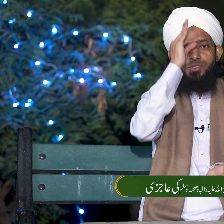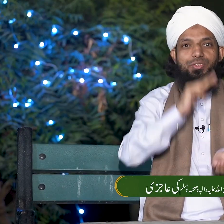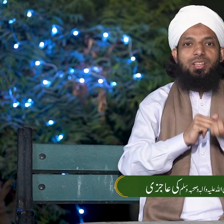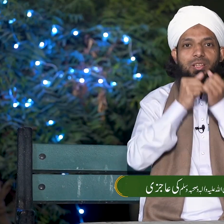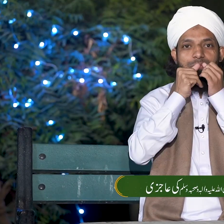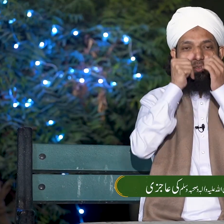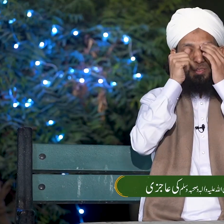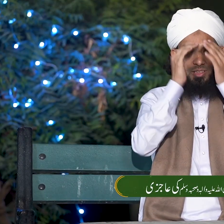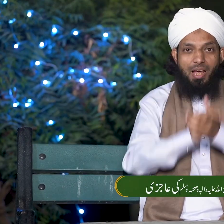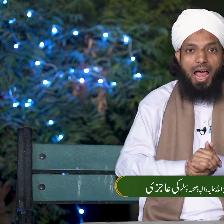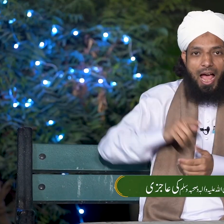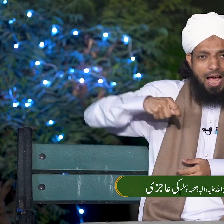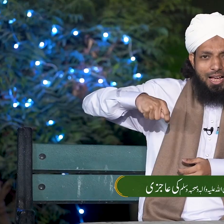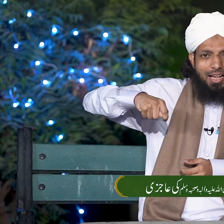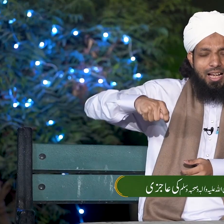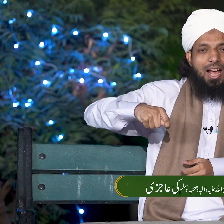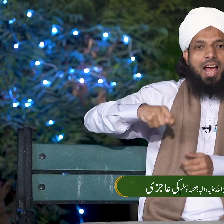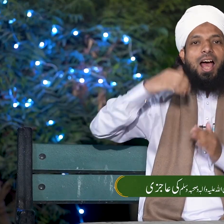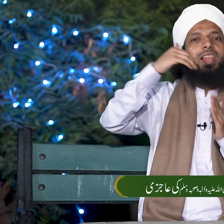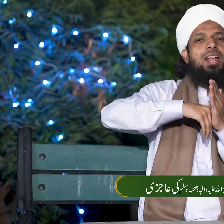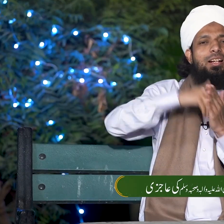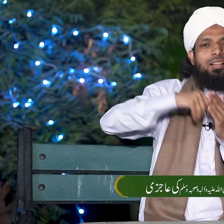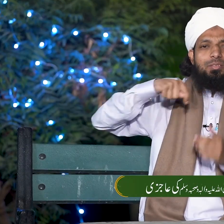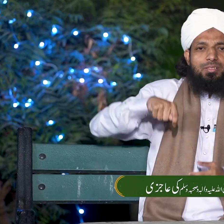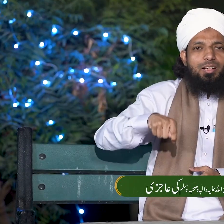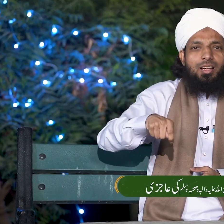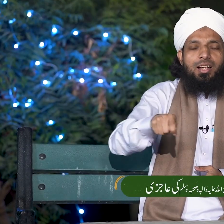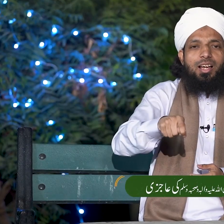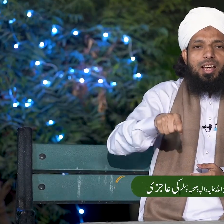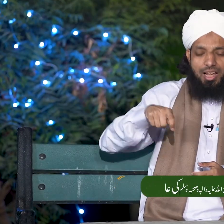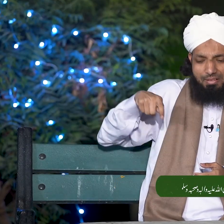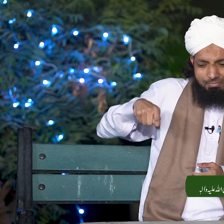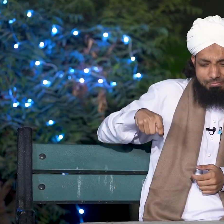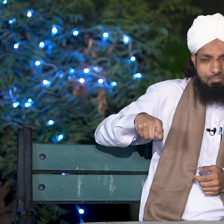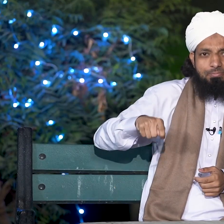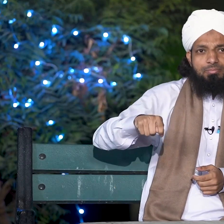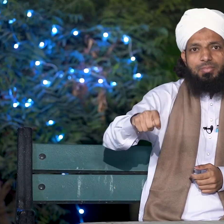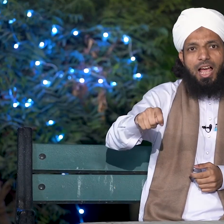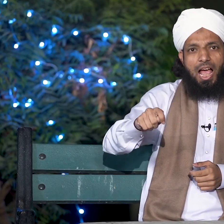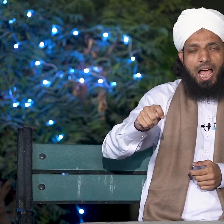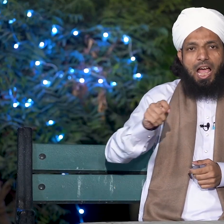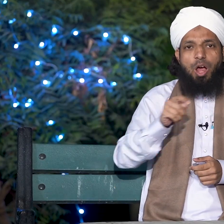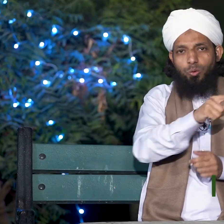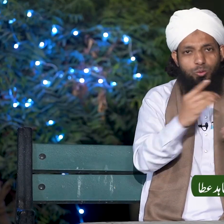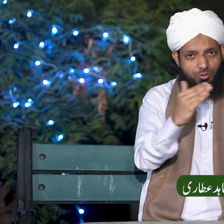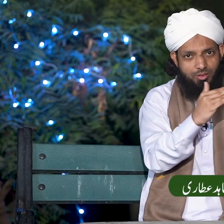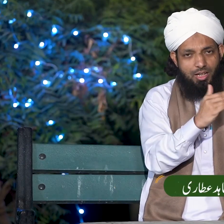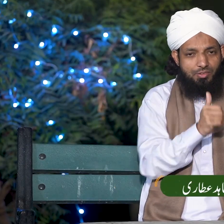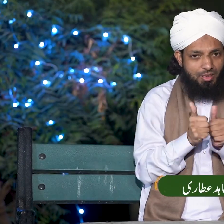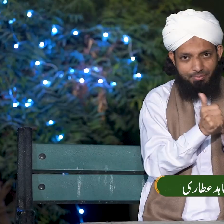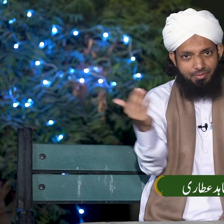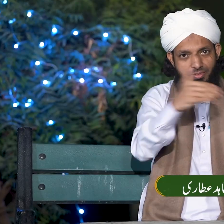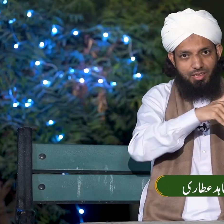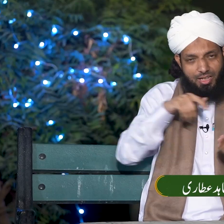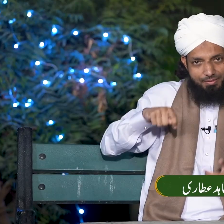وسلم عصا مبارک، یعنی آپ کی جو لاٹھی مبارک تھی، اس کا سہارا لیے ہوئے ہمارے پاس تشریف لائے تو ہم